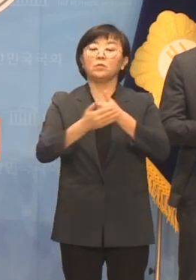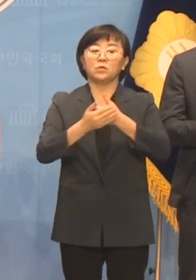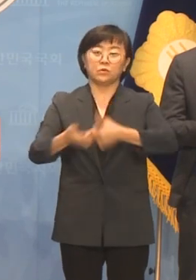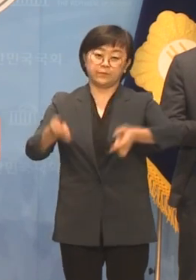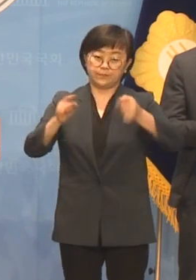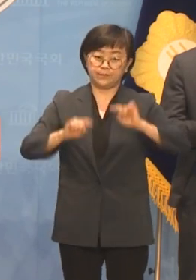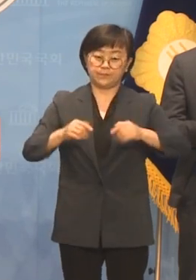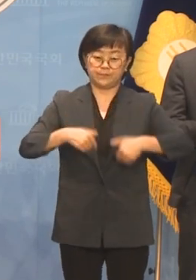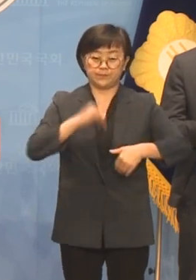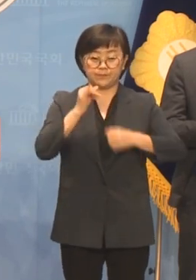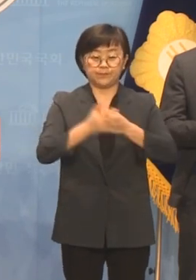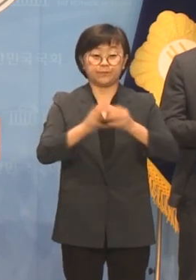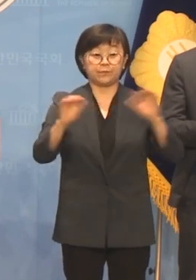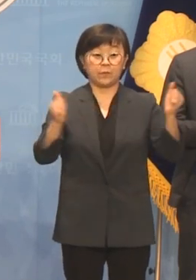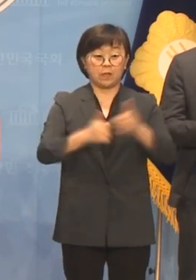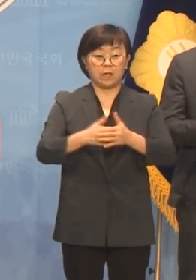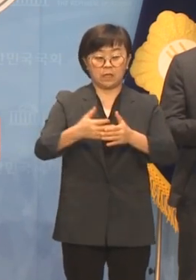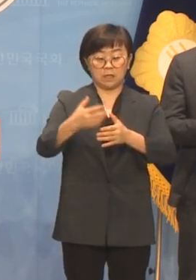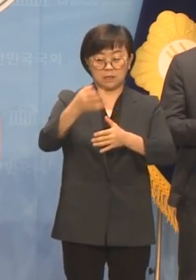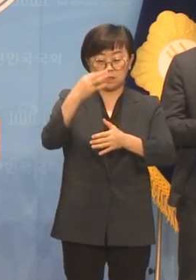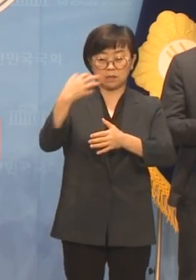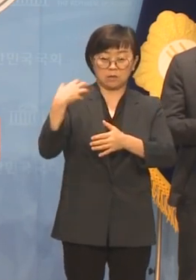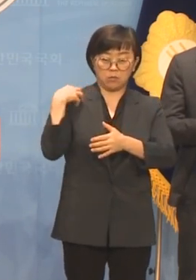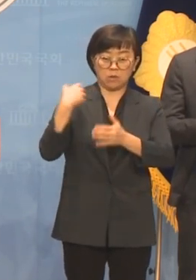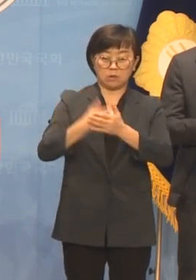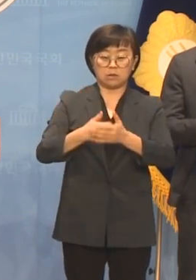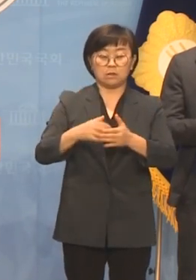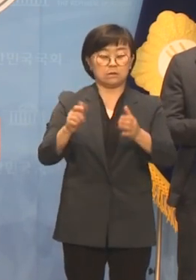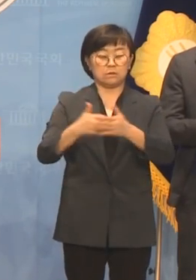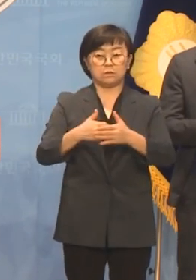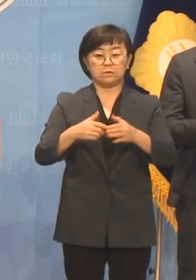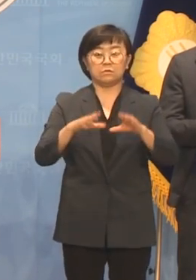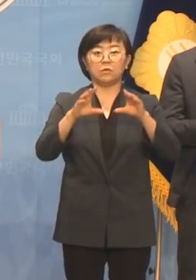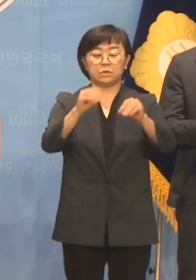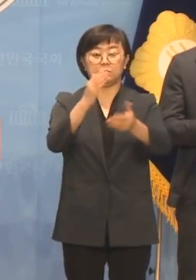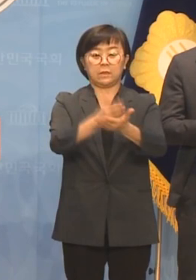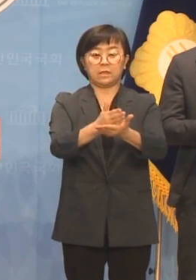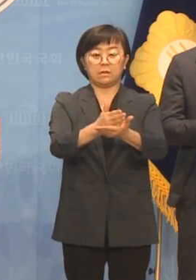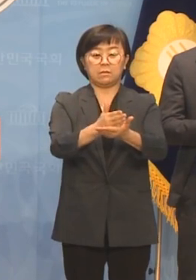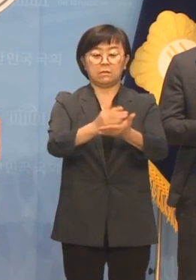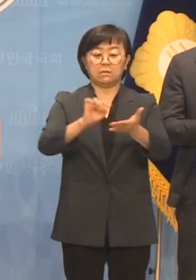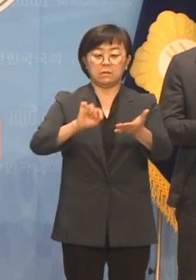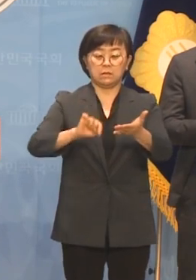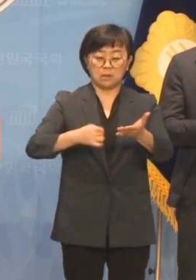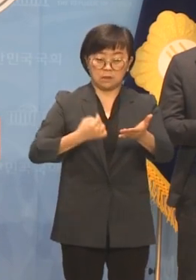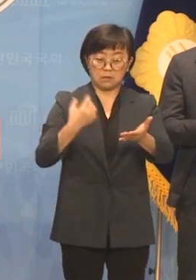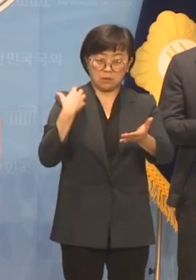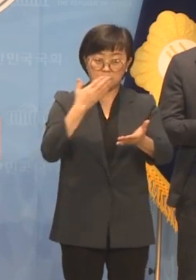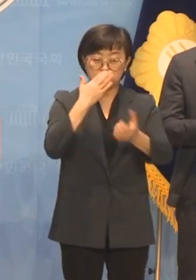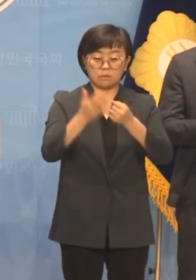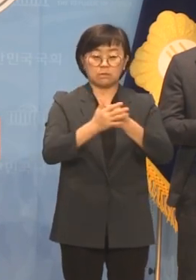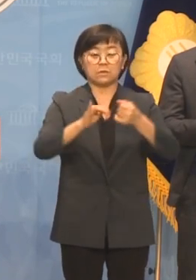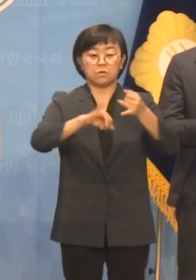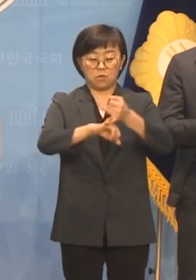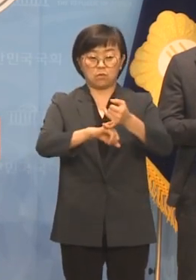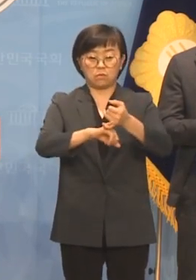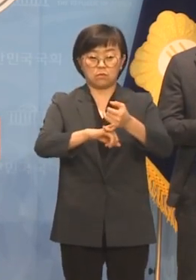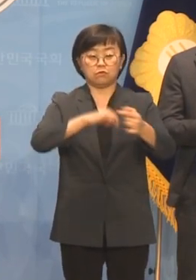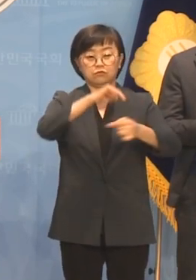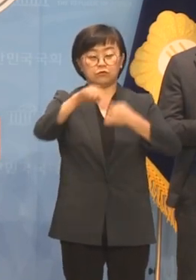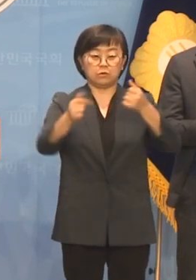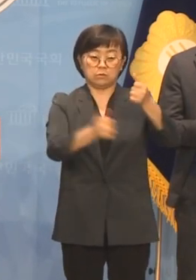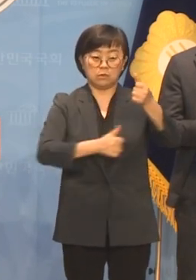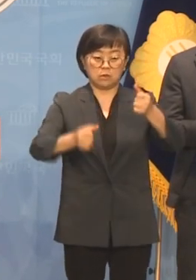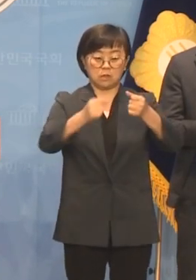협조하십시오. 국회의 기능을 마비시키려 하지 마십시오. 국회가 제 역할을 할 수 있도록 반드시 각